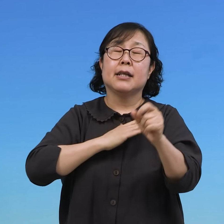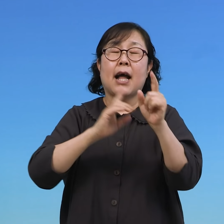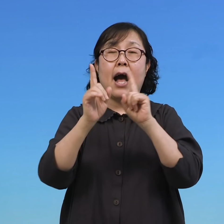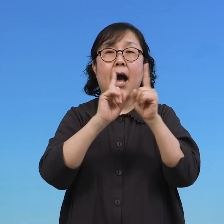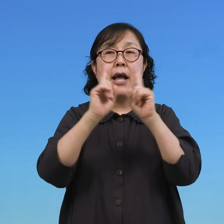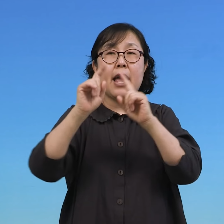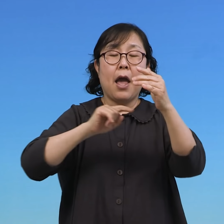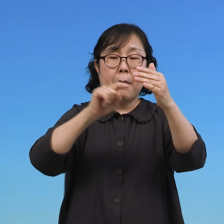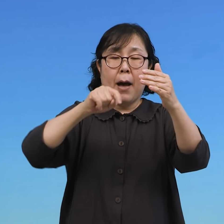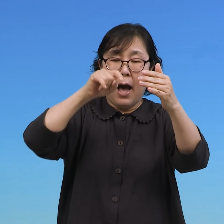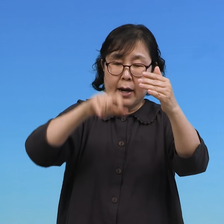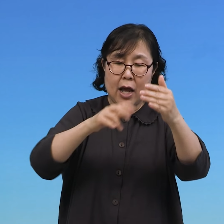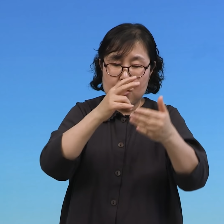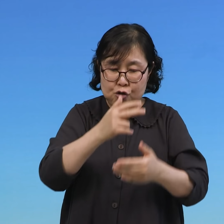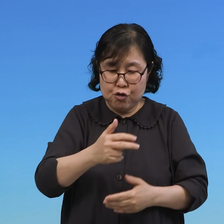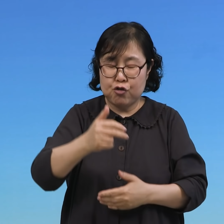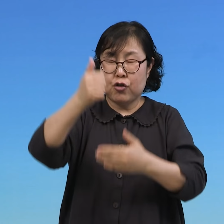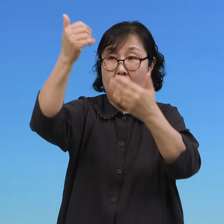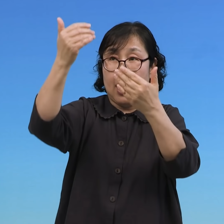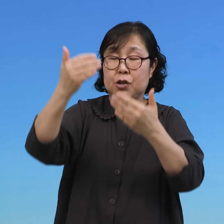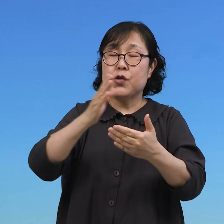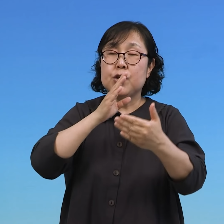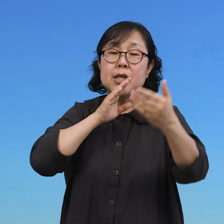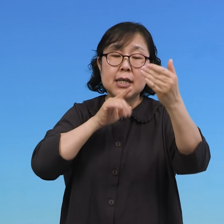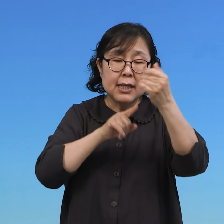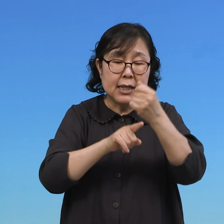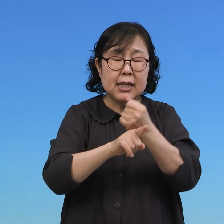나의 말엔 주가 주신 진리로